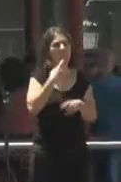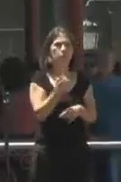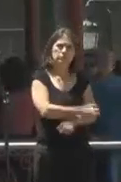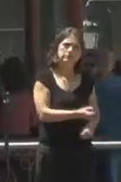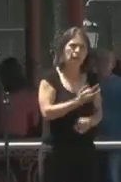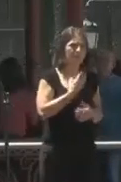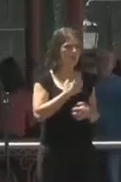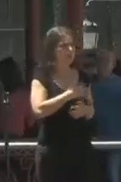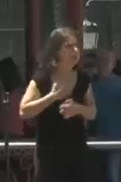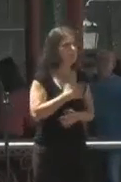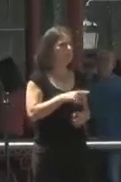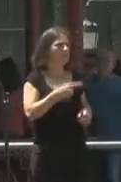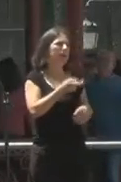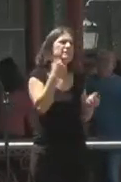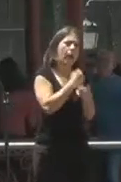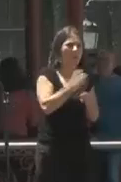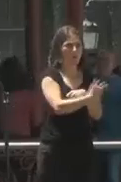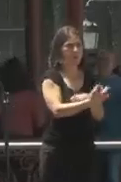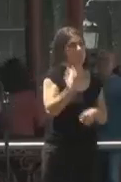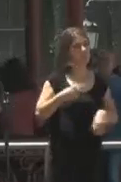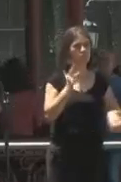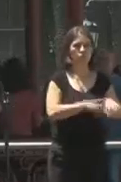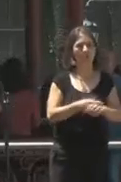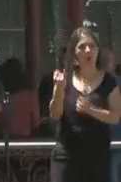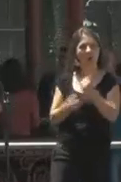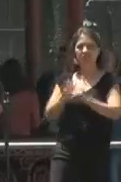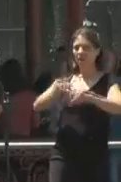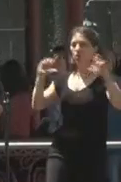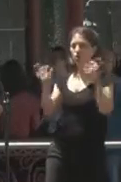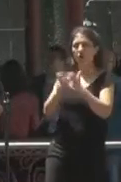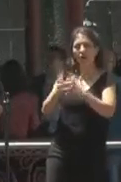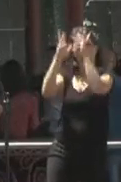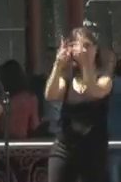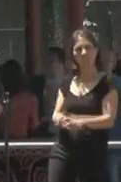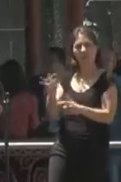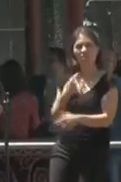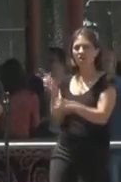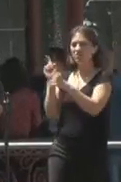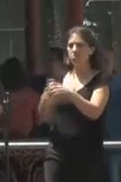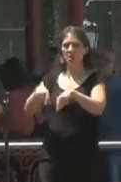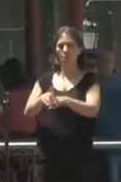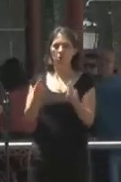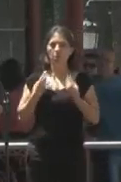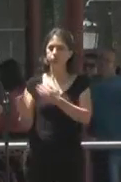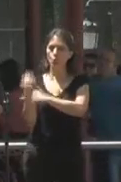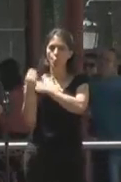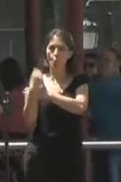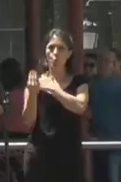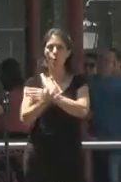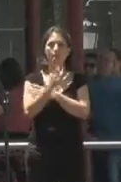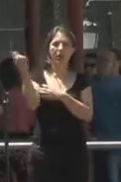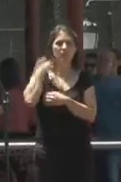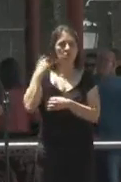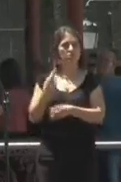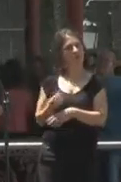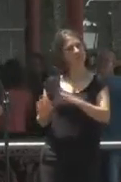trabajar en precario, y al mismo tiempo se enchufa en consejos de administración con la vida solucionada y con las pensiones blindadas.